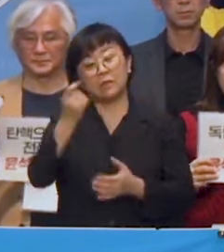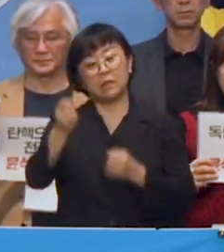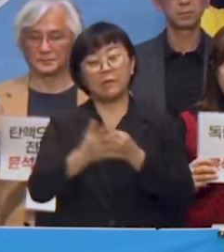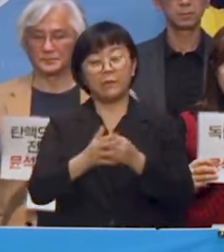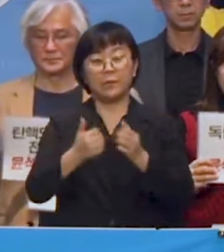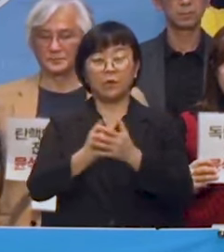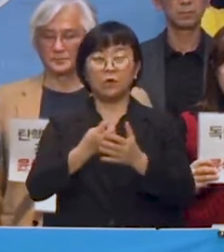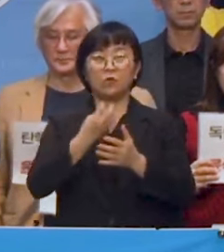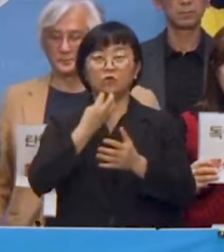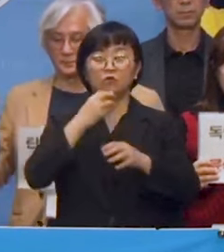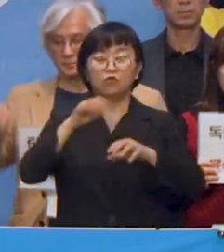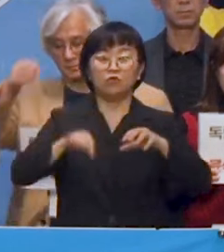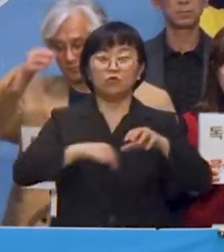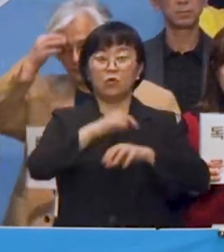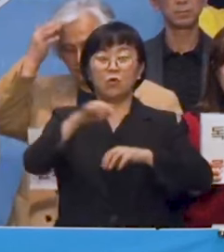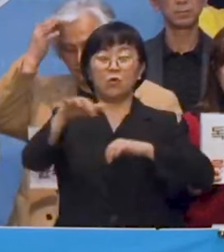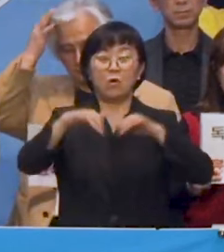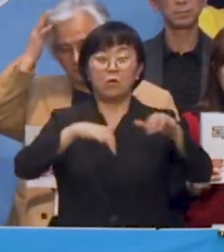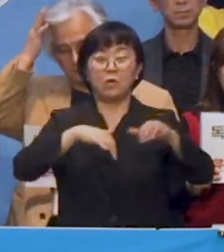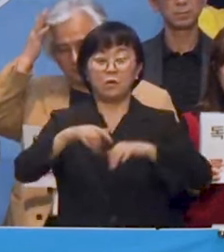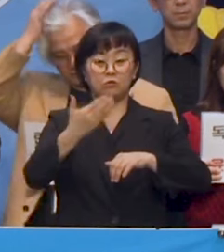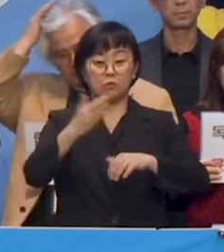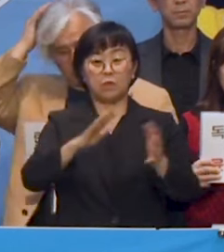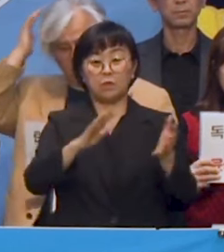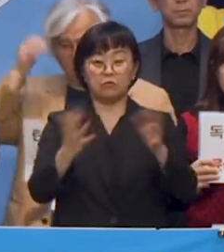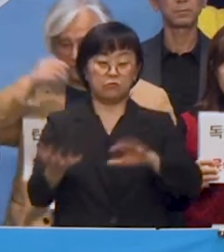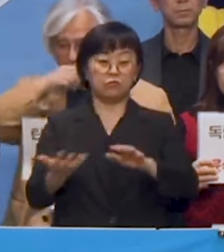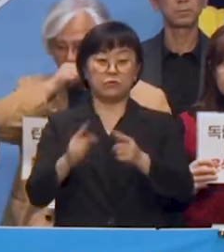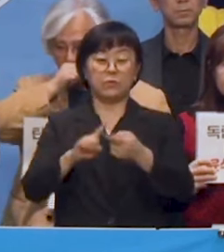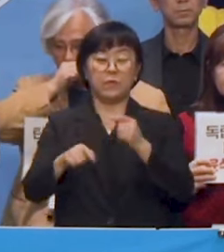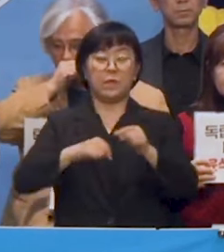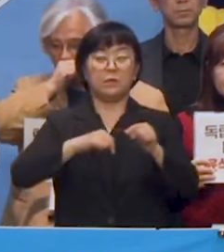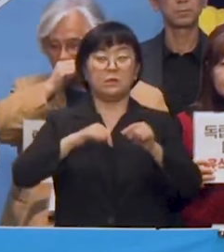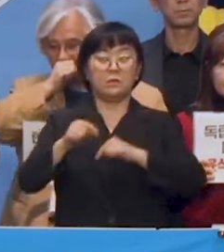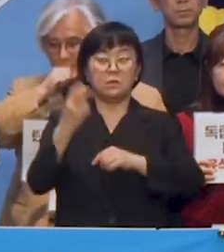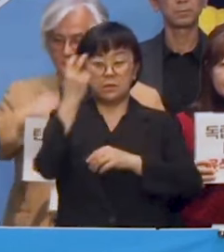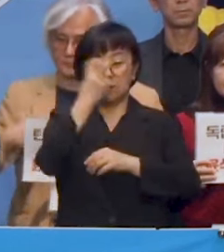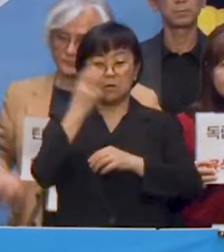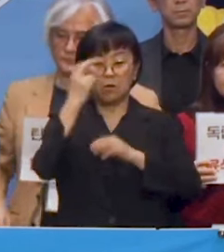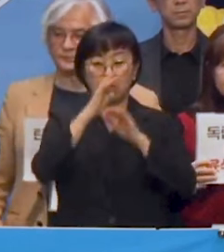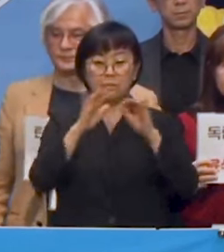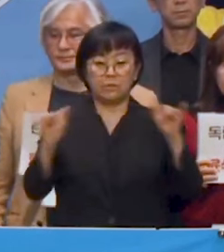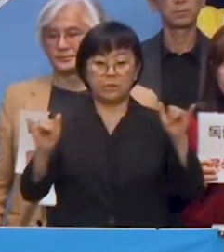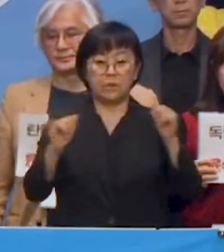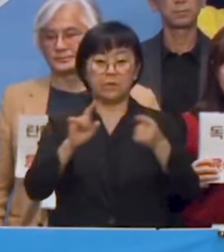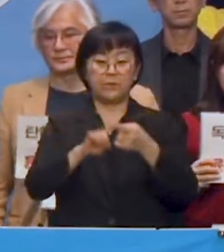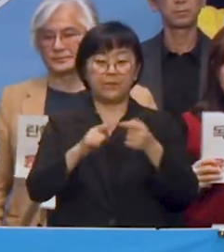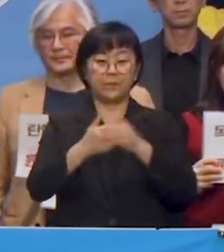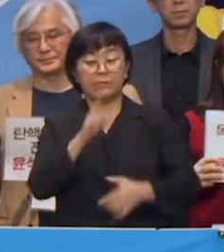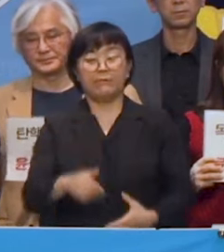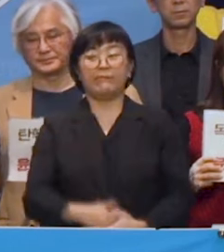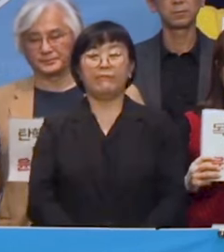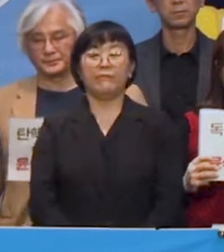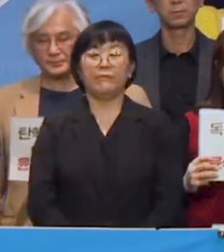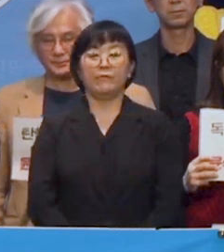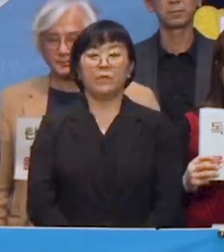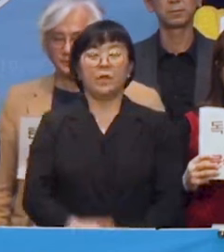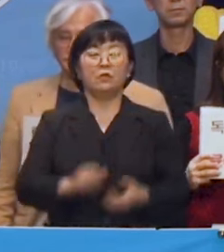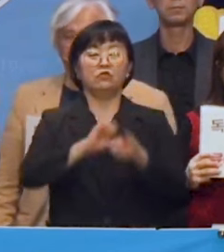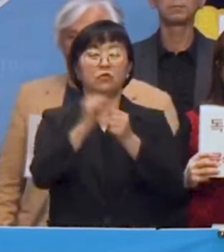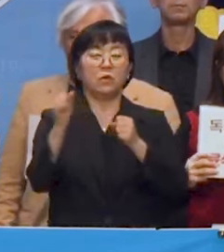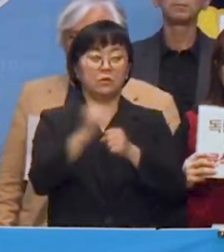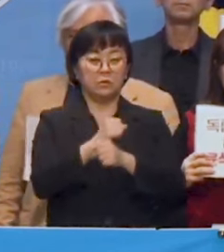수도 거리에서 159명이나 압사당해 죽는 나라, 정치검사, 비리검사들이 왕과 환관이 되어 다스리는 나라, 주가